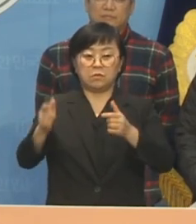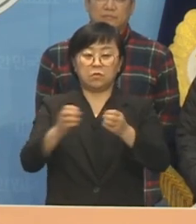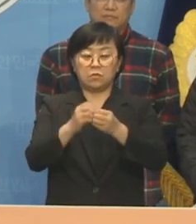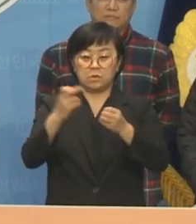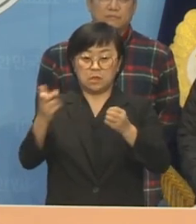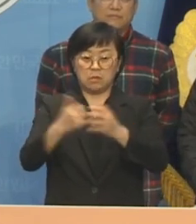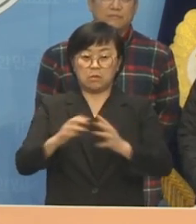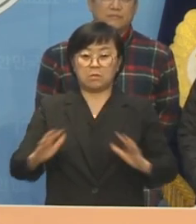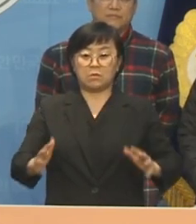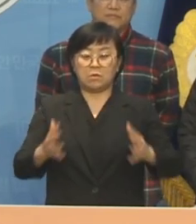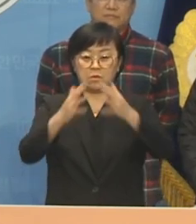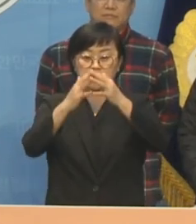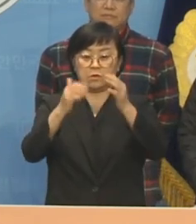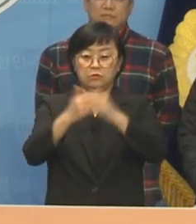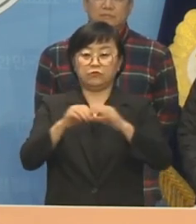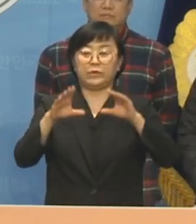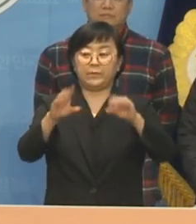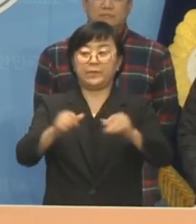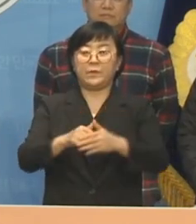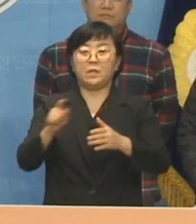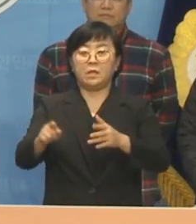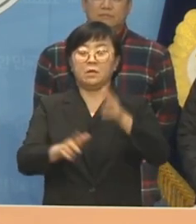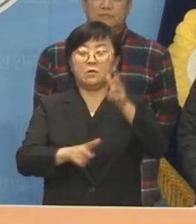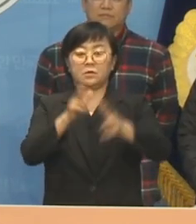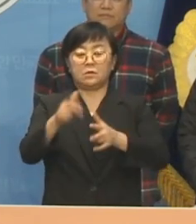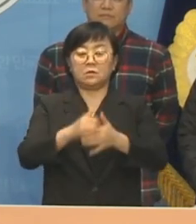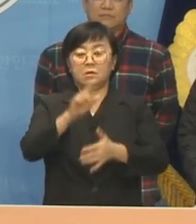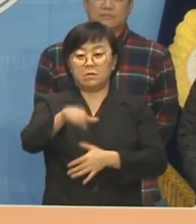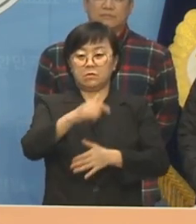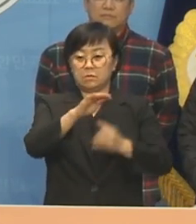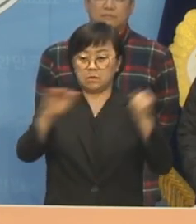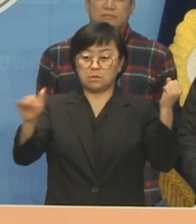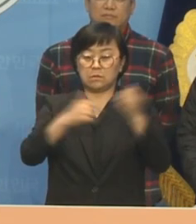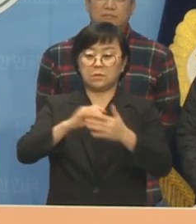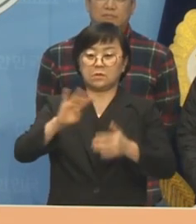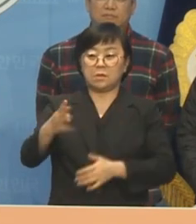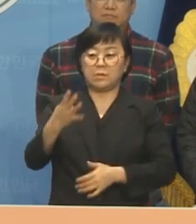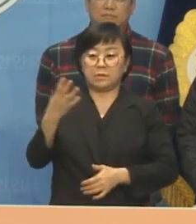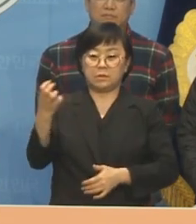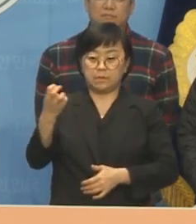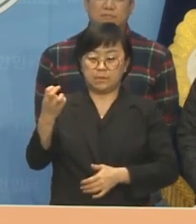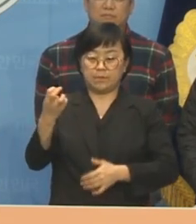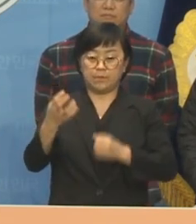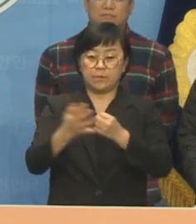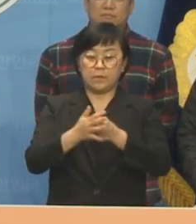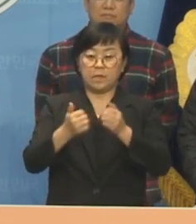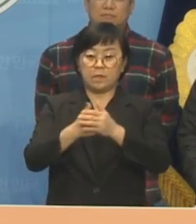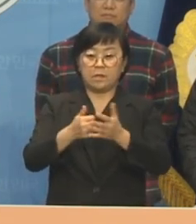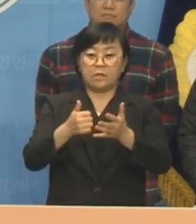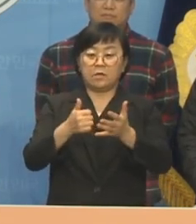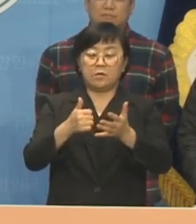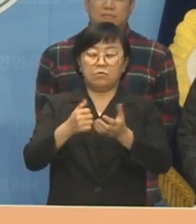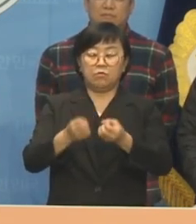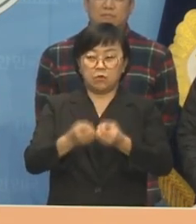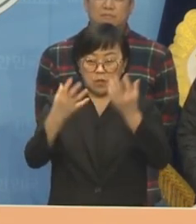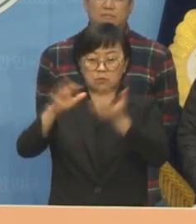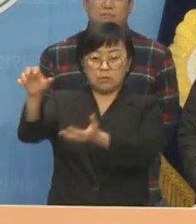건설을 중단 요청합니다. 이 공장에서 하루 기준 430kg의 화약류가 반입되어